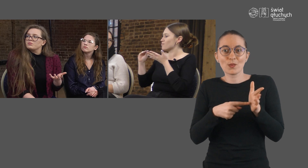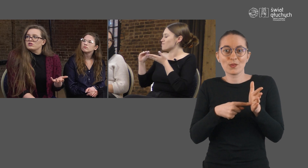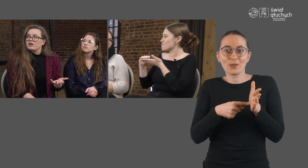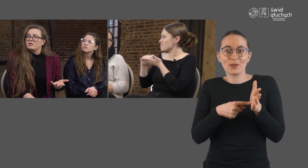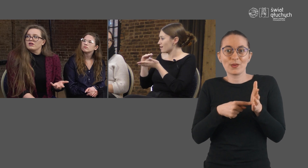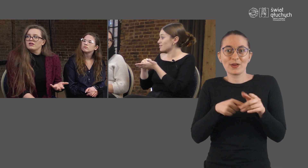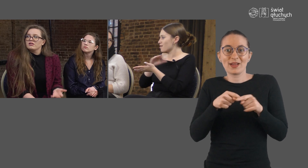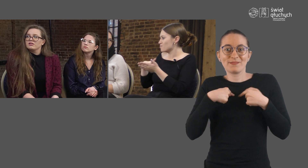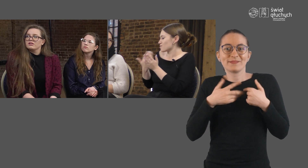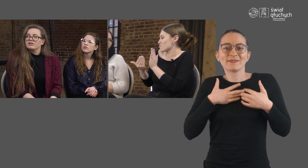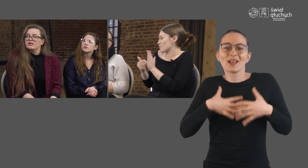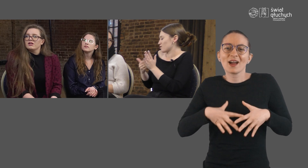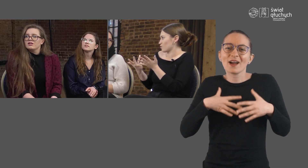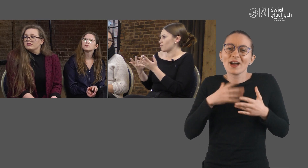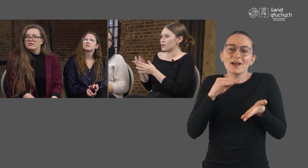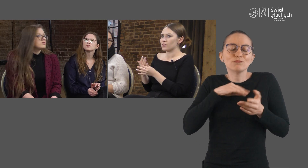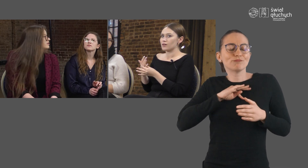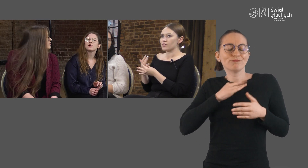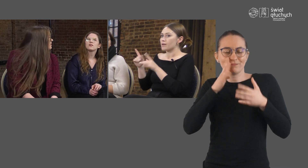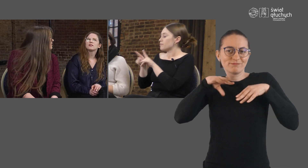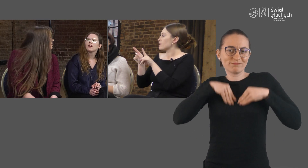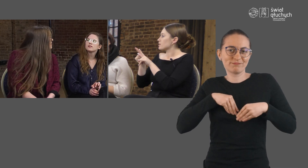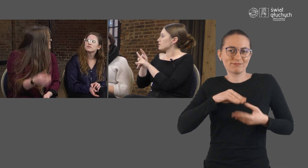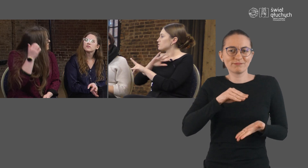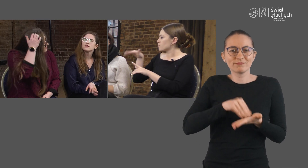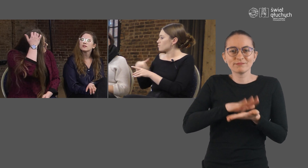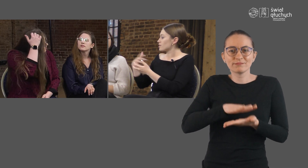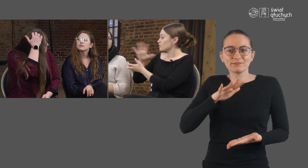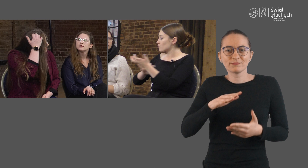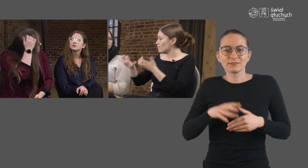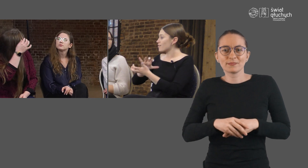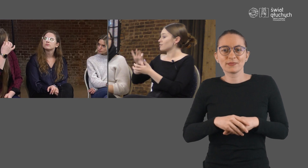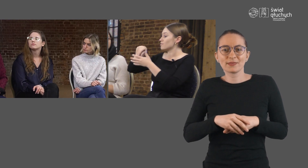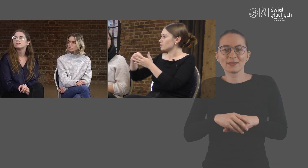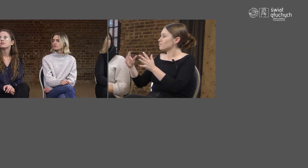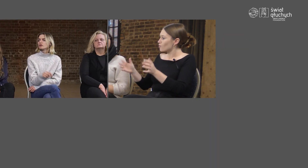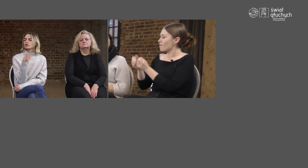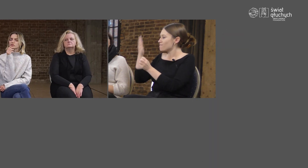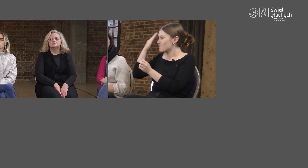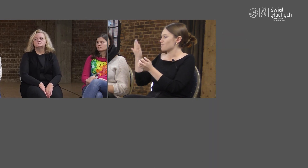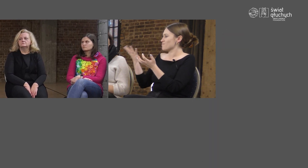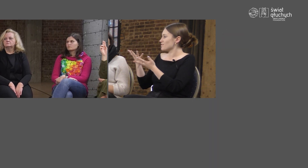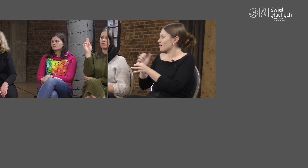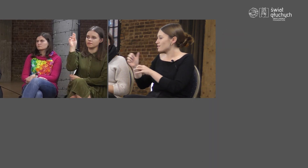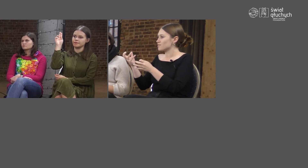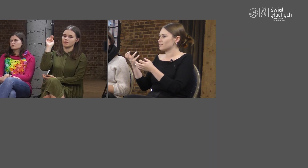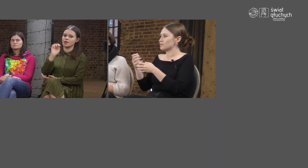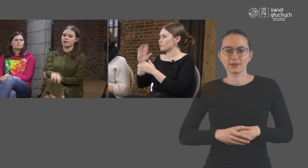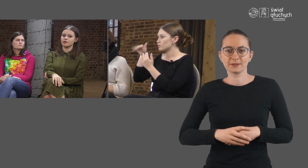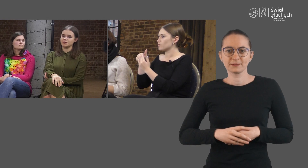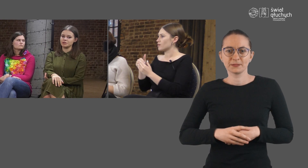to nam nie jest potrzebne. Przede wszystkim jesteśmy w stanie odnaleźć się w świecie. O właśnie, okej. Dostosować.